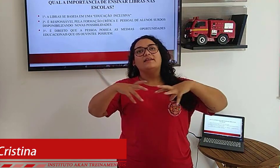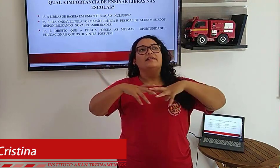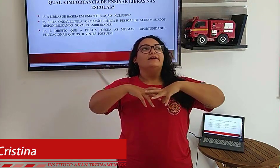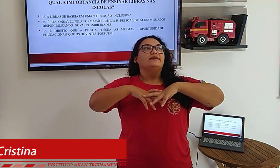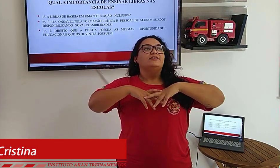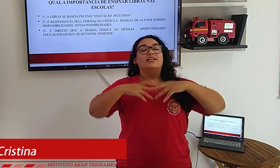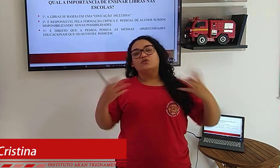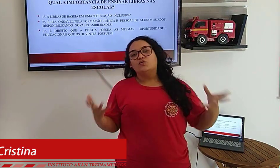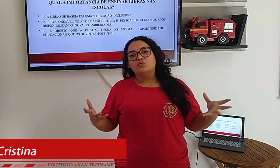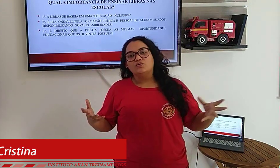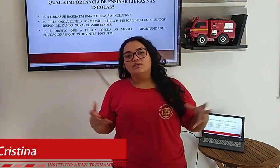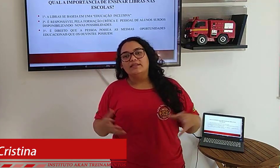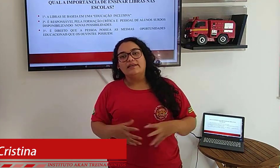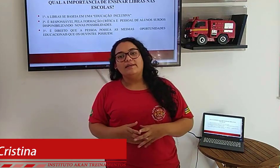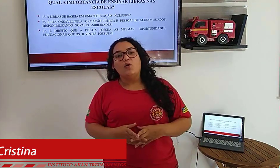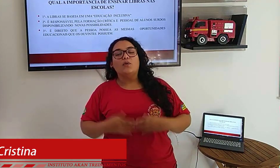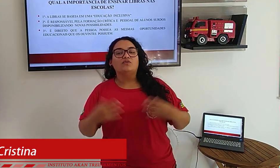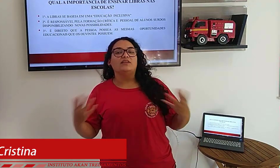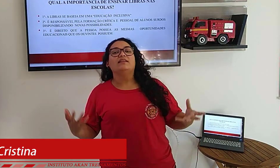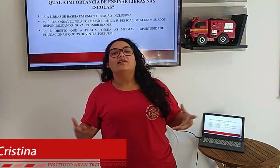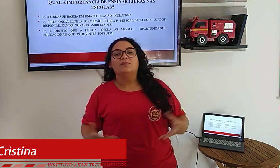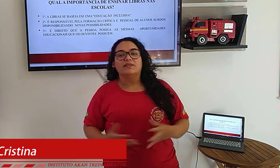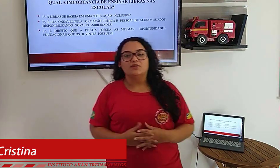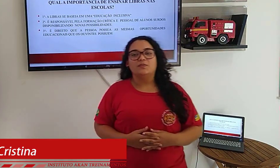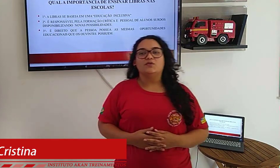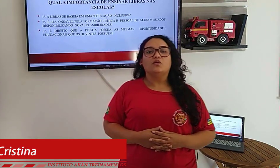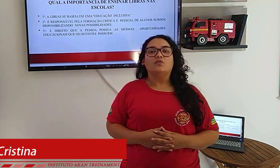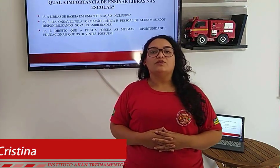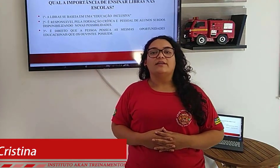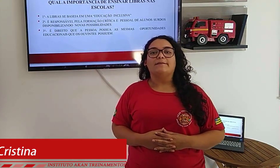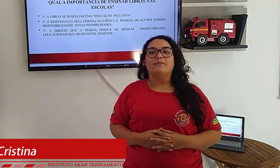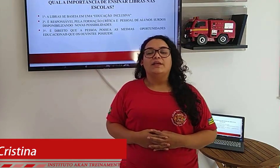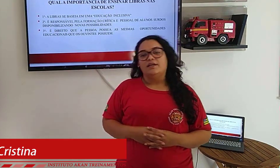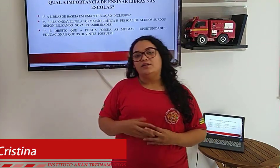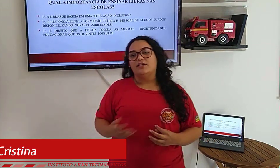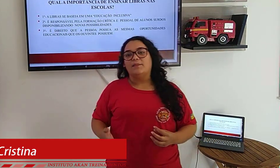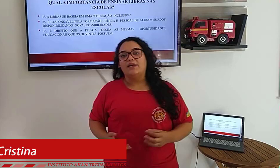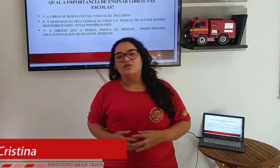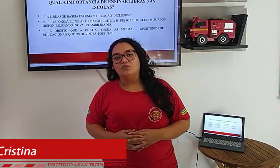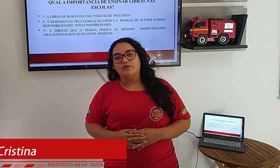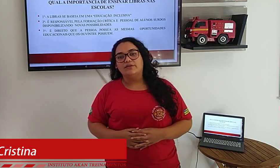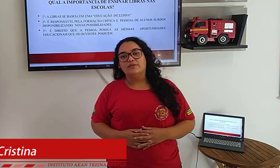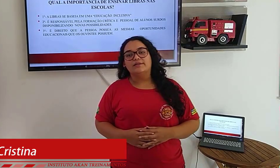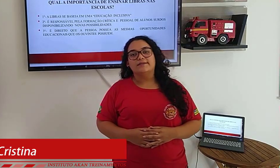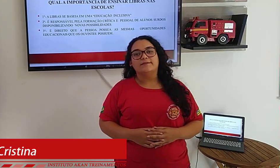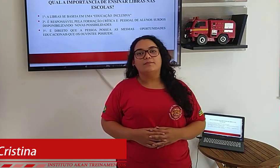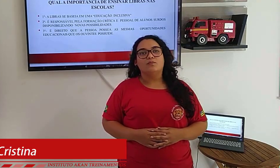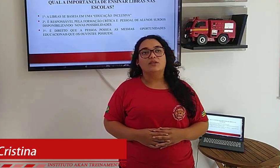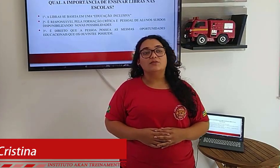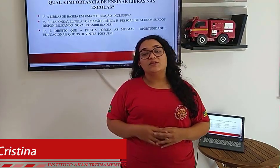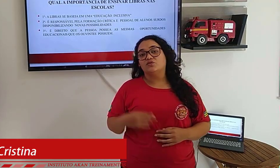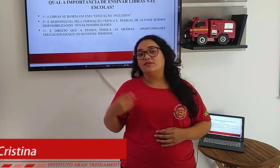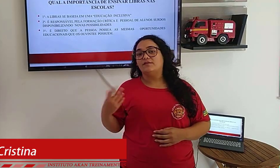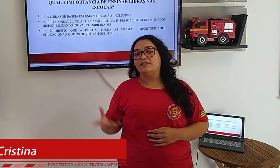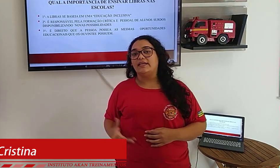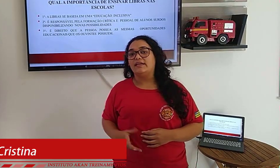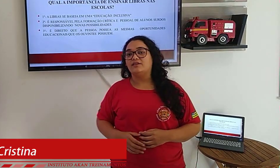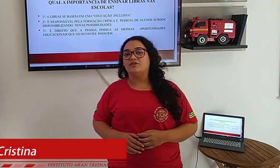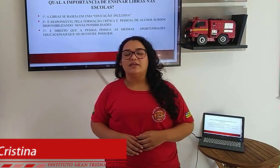de assuntos e oportunidades para essas pessoas, né? Antigamente, muitas pessoas deficientes, síndrome